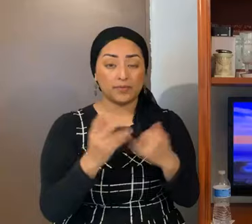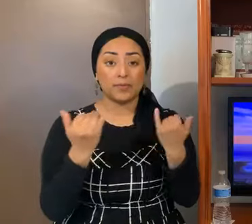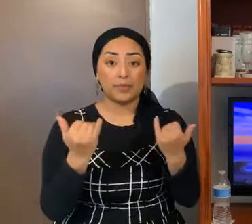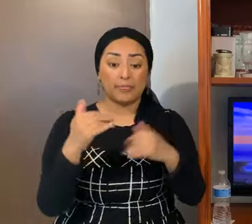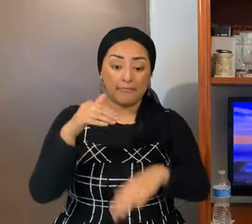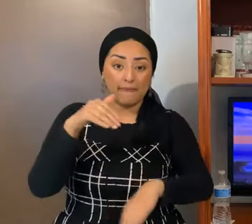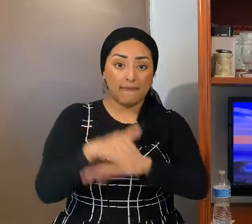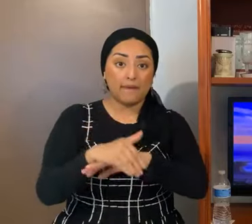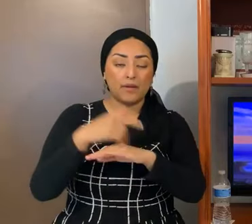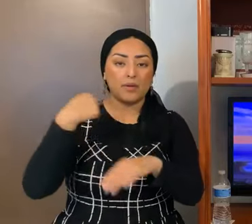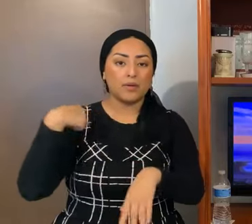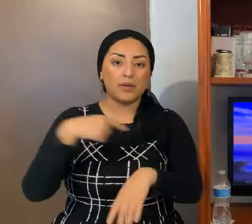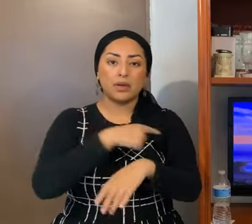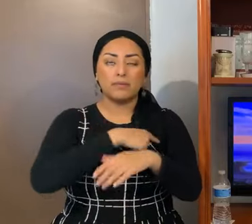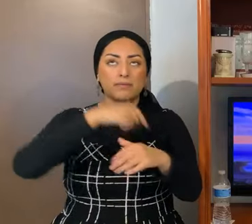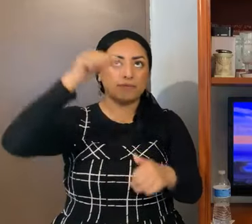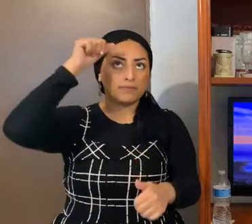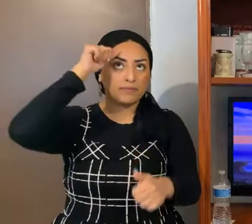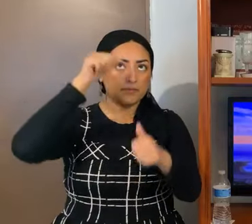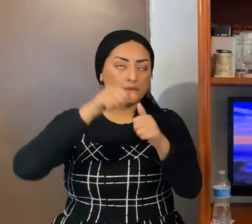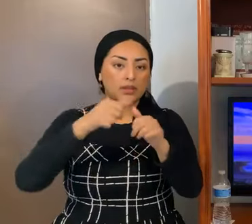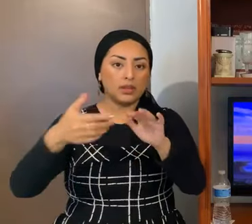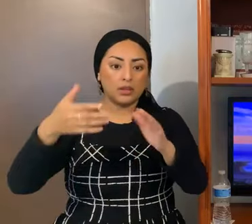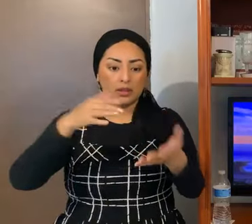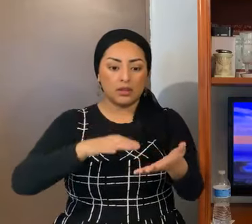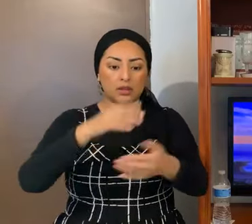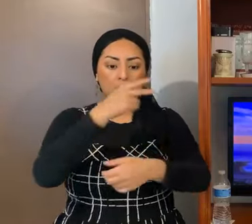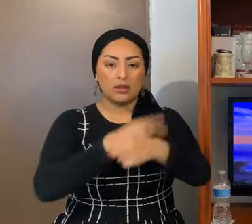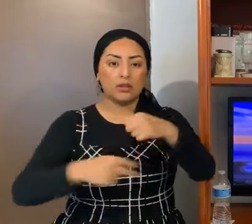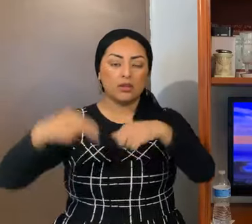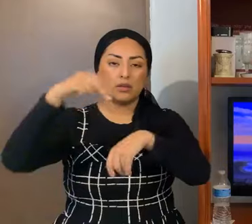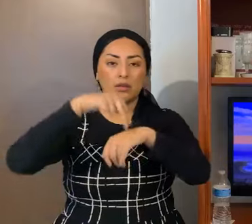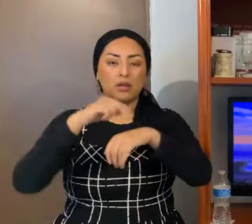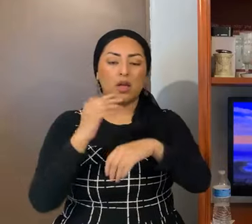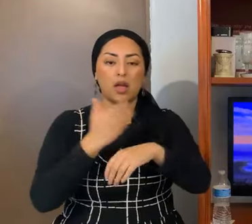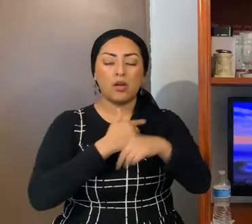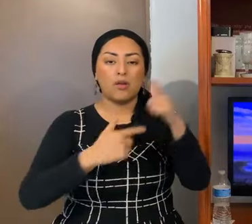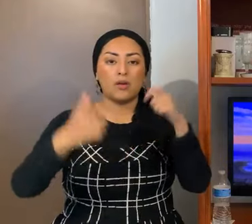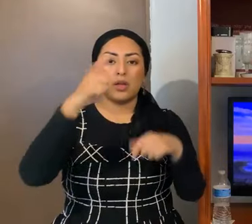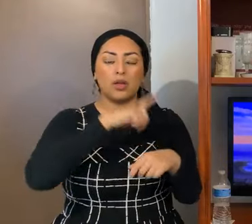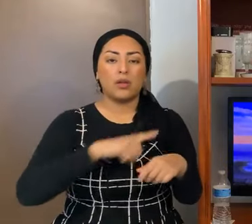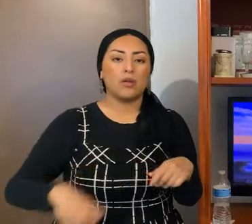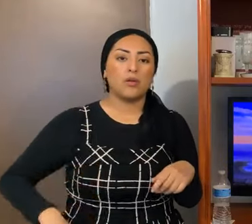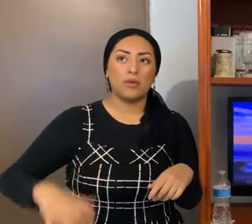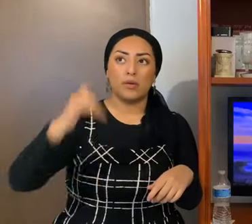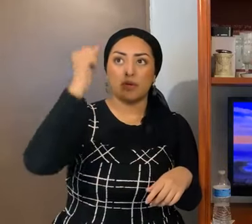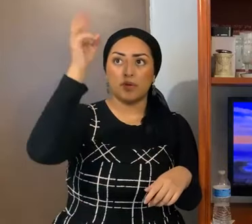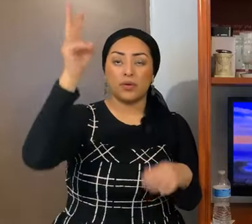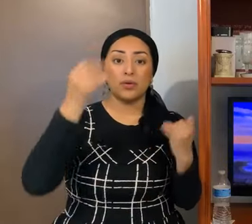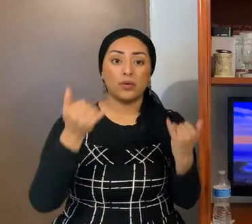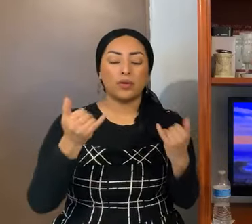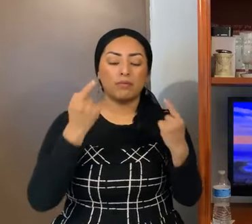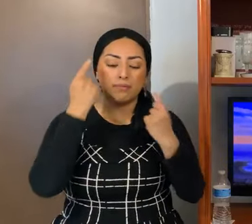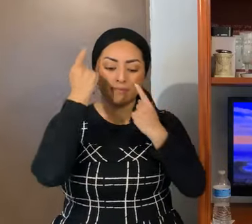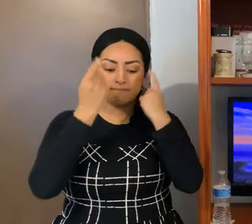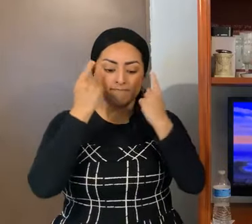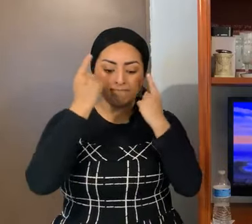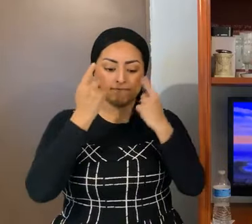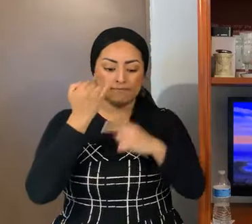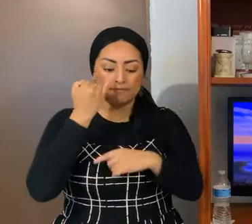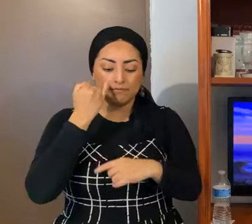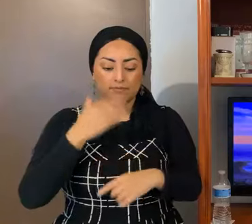noche conmemoramos el sufrimiento, la muerte y la resurrección de nuestro gran Adón. Es tiempo de reflexionar si somos